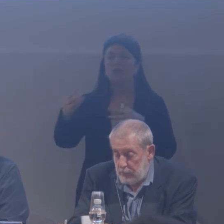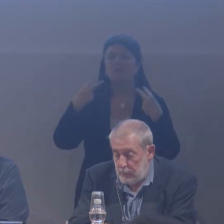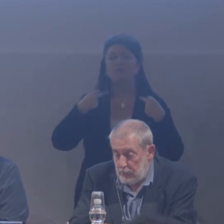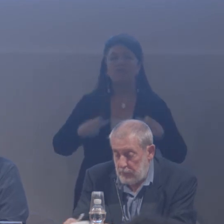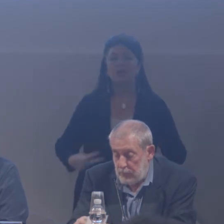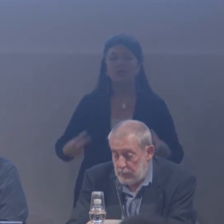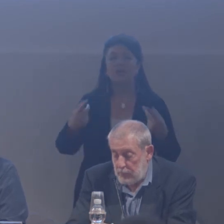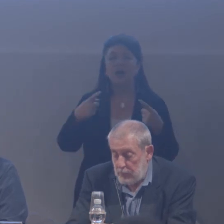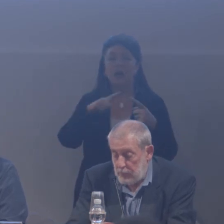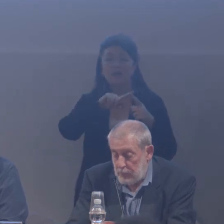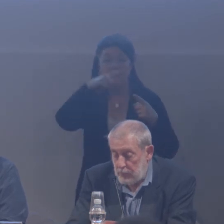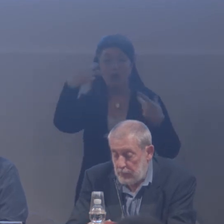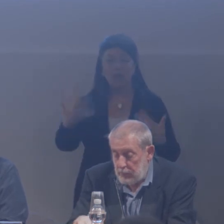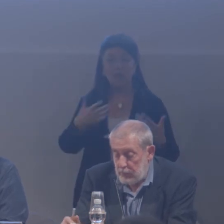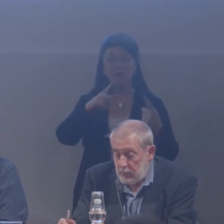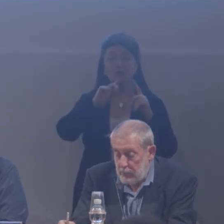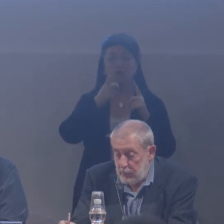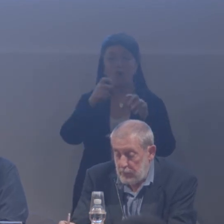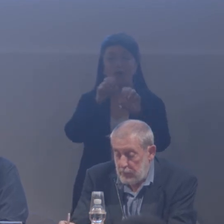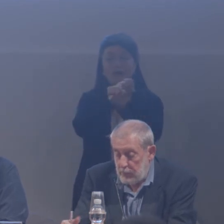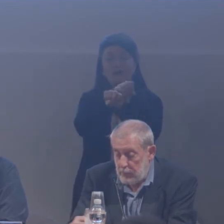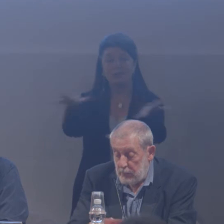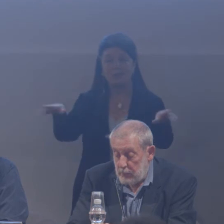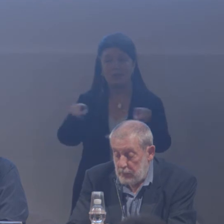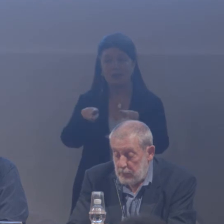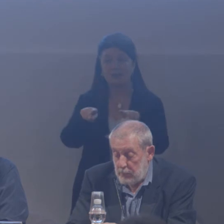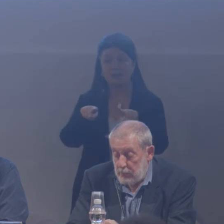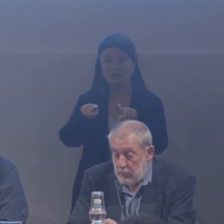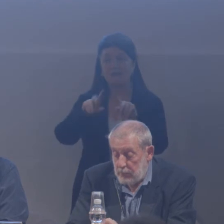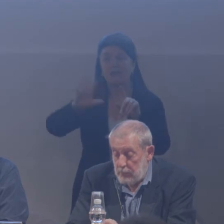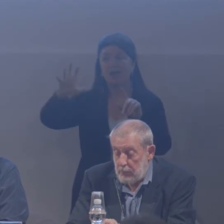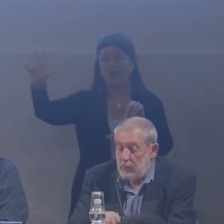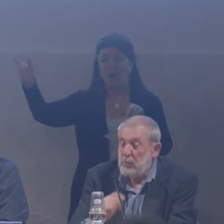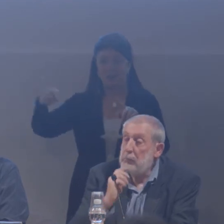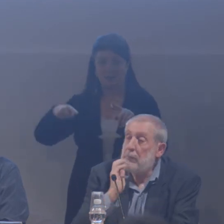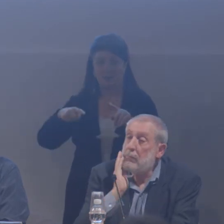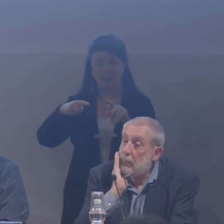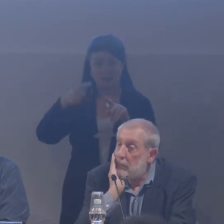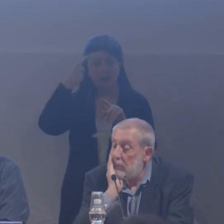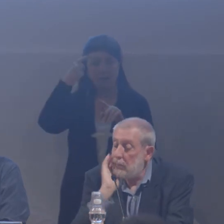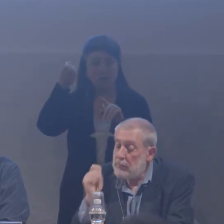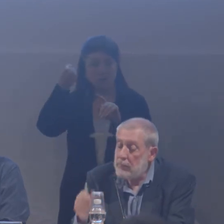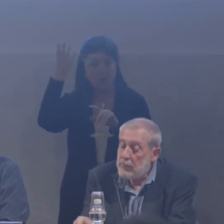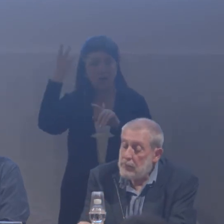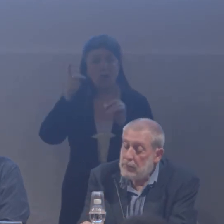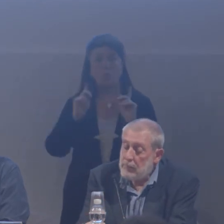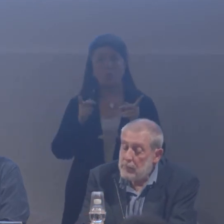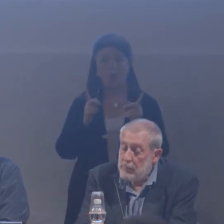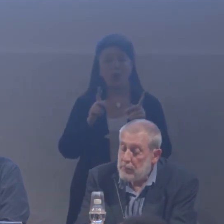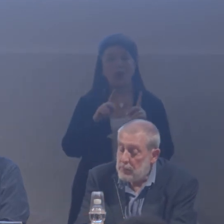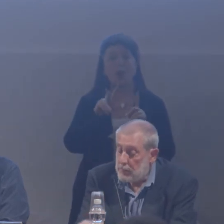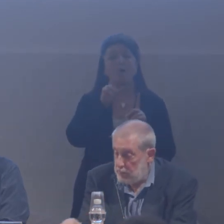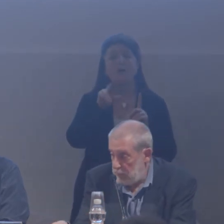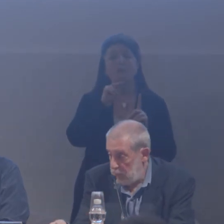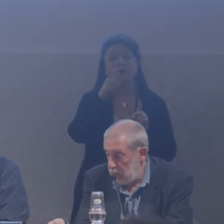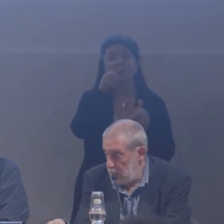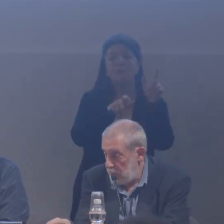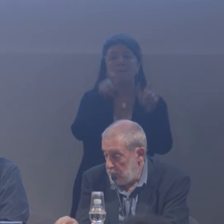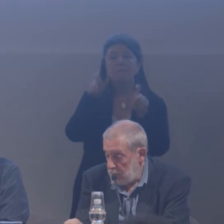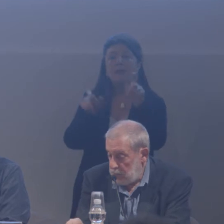vuole trasmetterli appunto agli altri, quegli ideali, parlando anche di persone che hanno